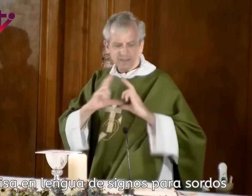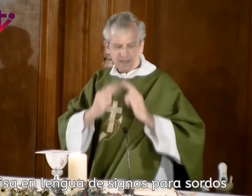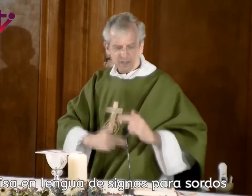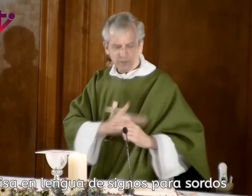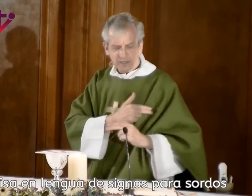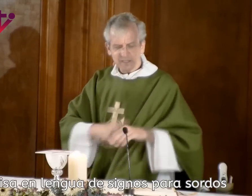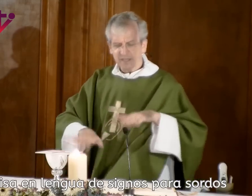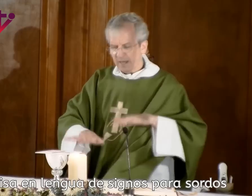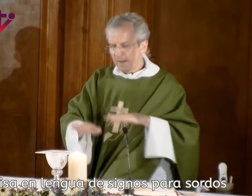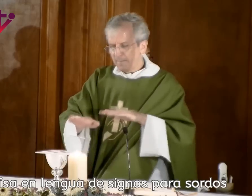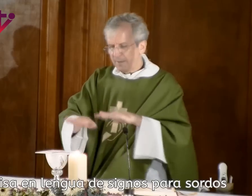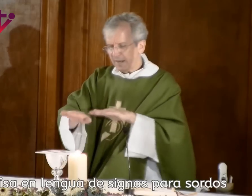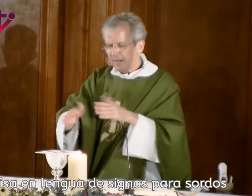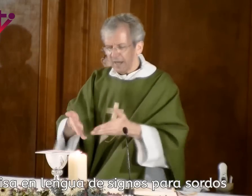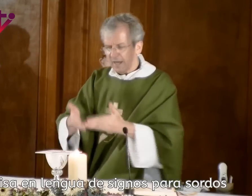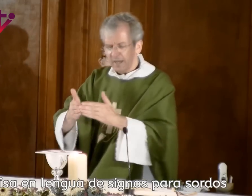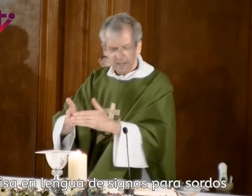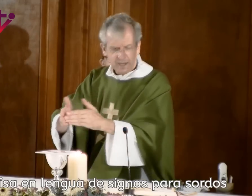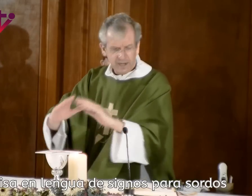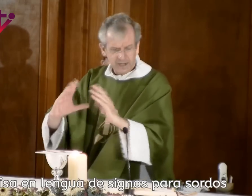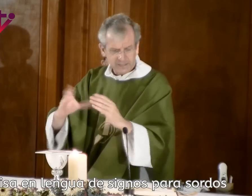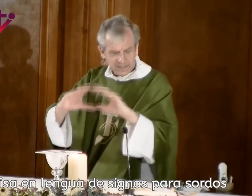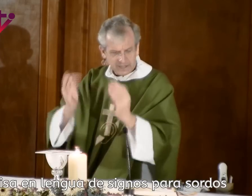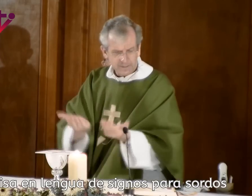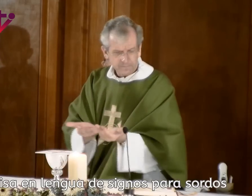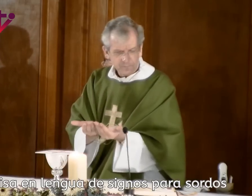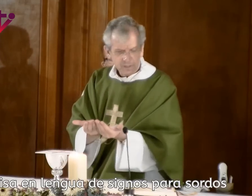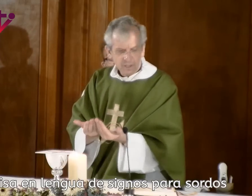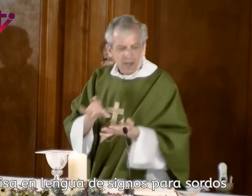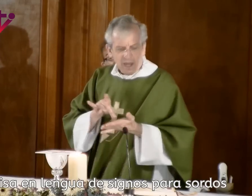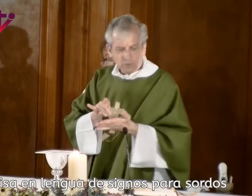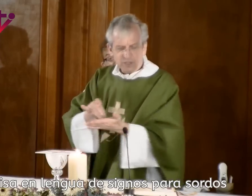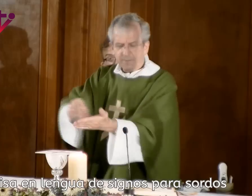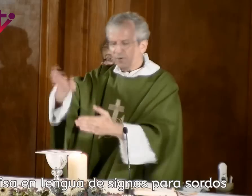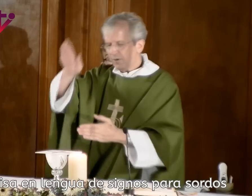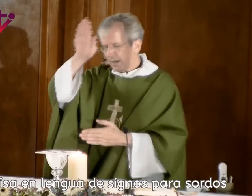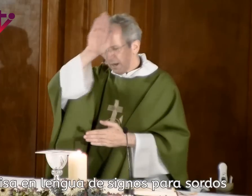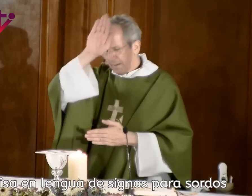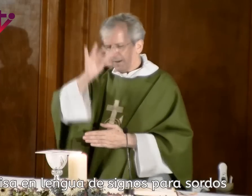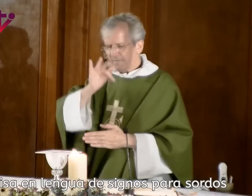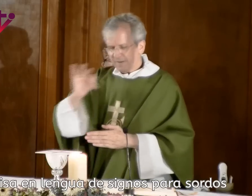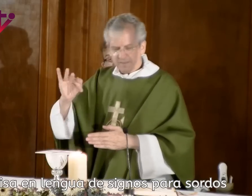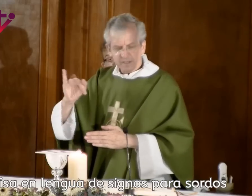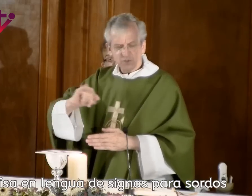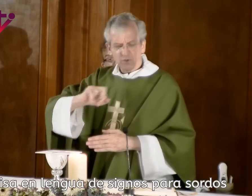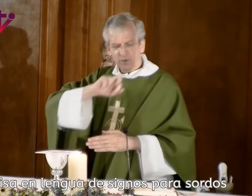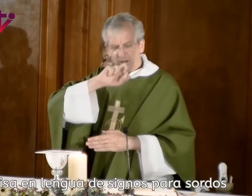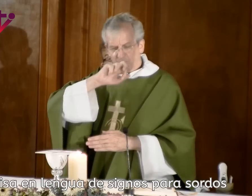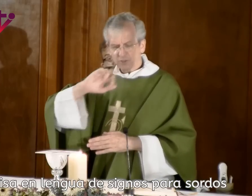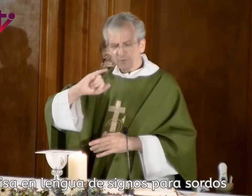a tu Iglesia peregrina en la tierra, a tu servidor el Papa Francisco, a nuestro